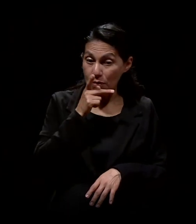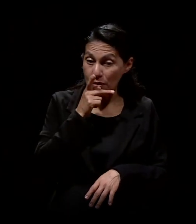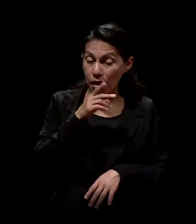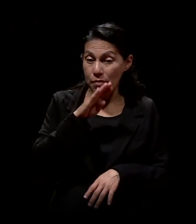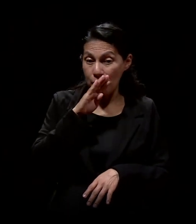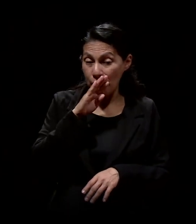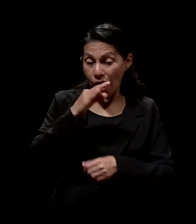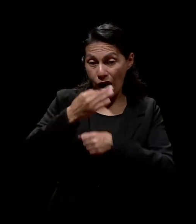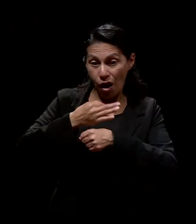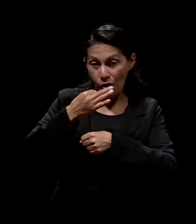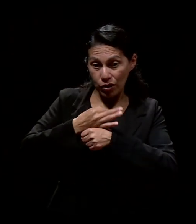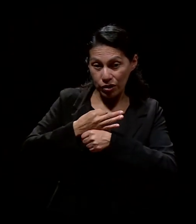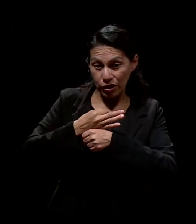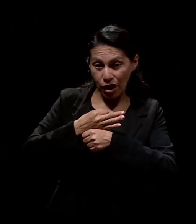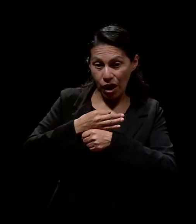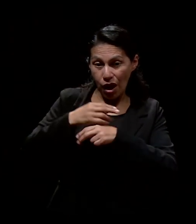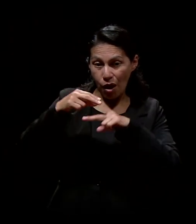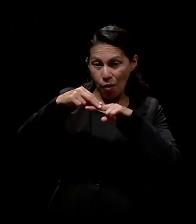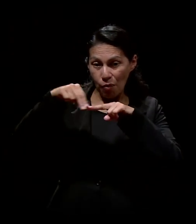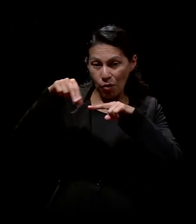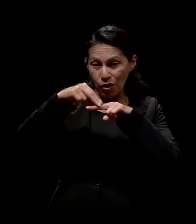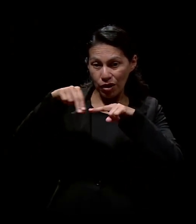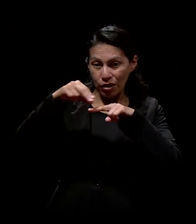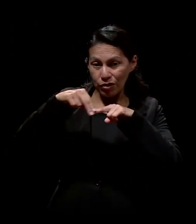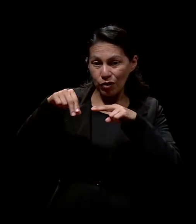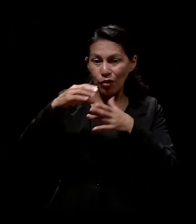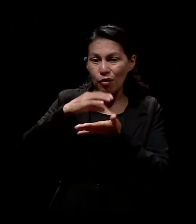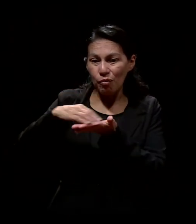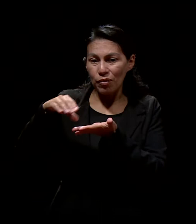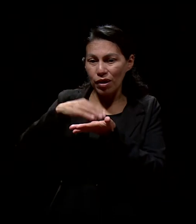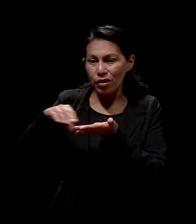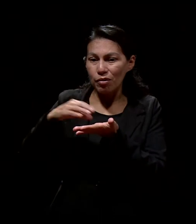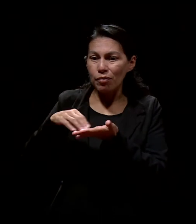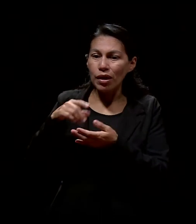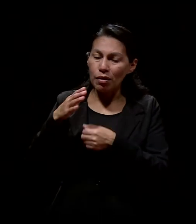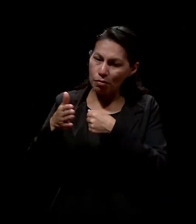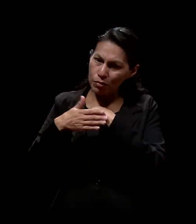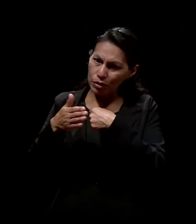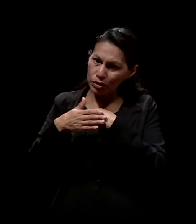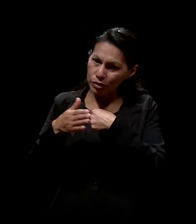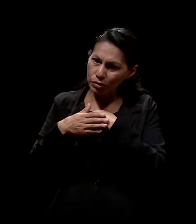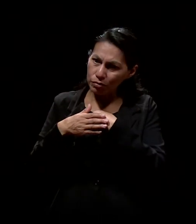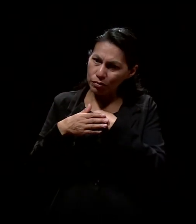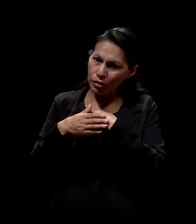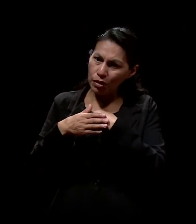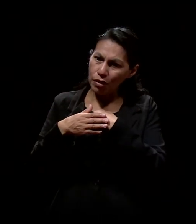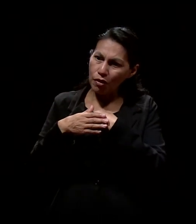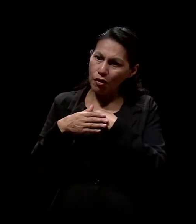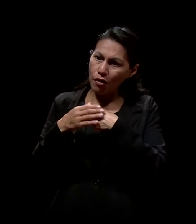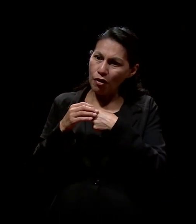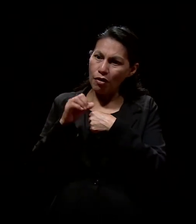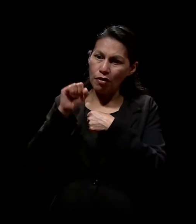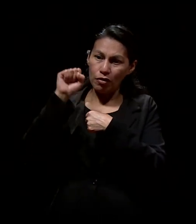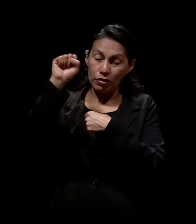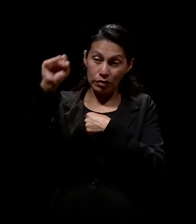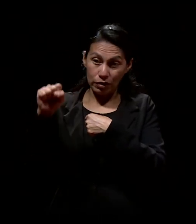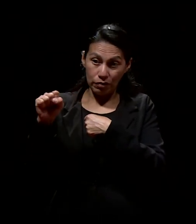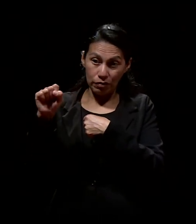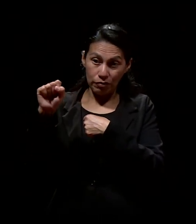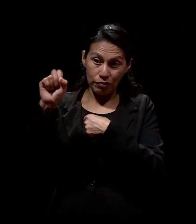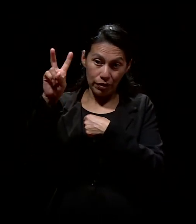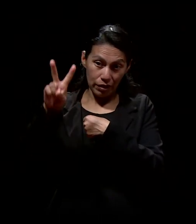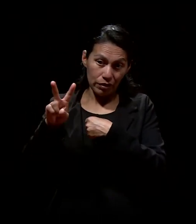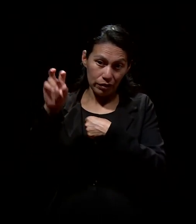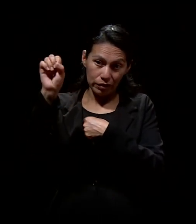mi casa. Me dijo, ¿sabes qué? Mis papás ahorita te están comprando tus boletos para que tú puedas ir a tu casa el otro fin de semana. No ahorita, pero vas a